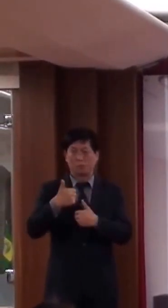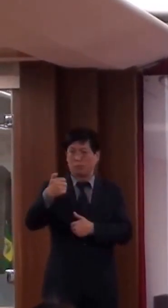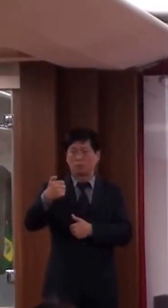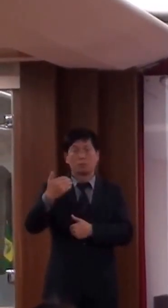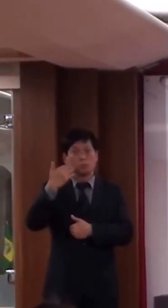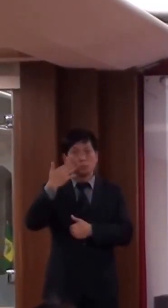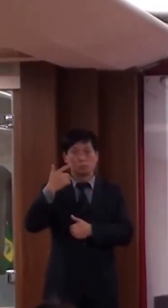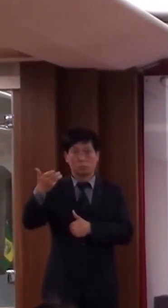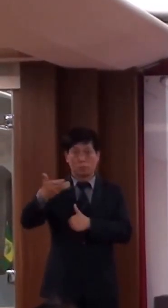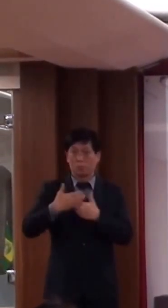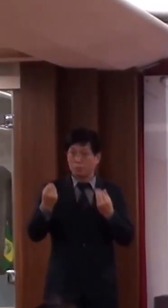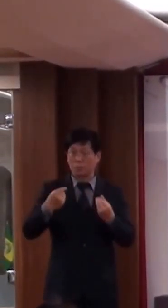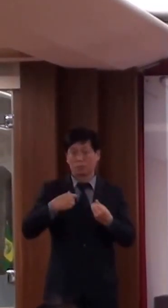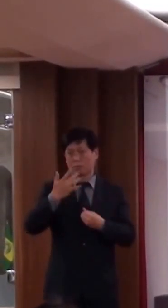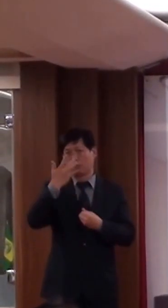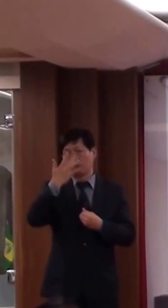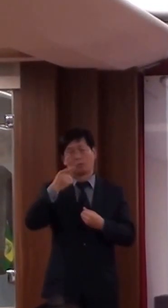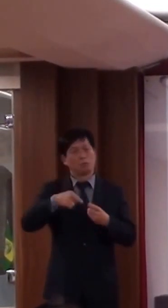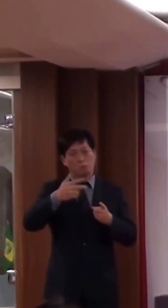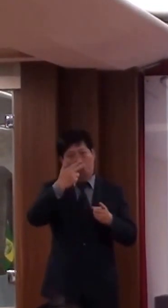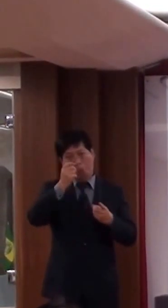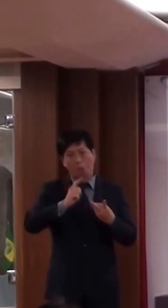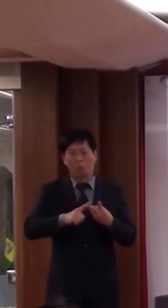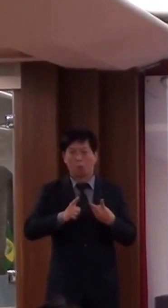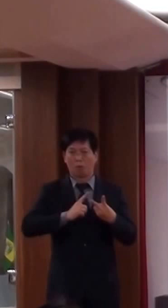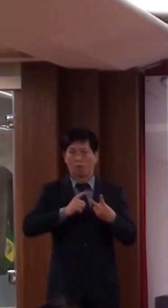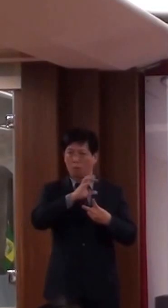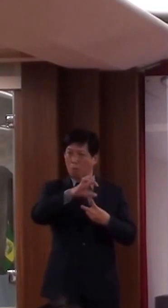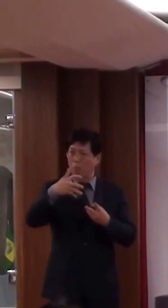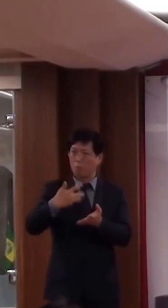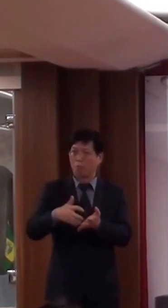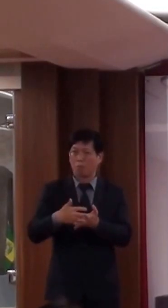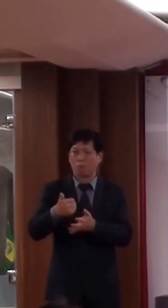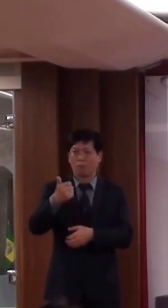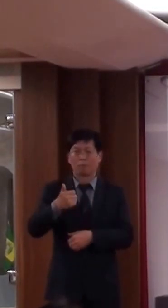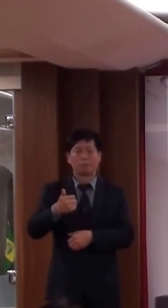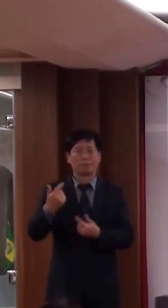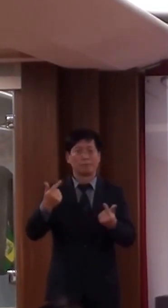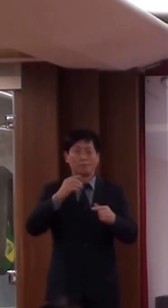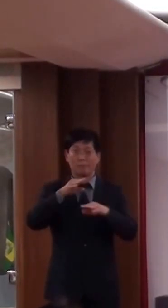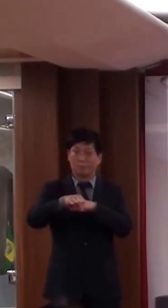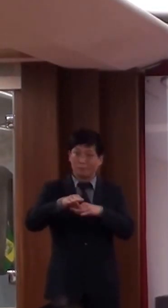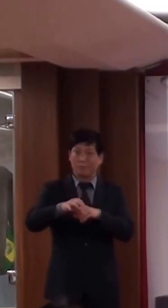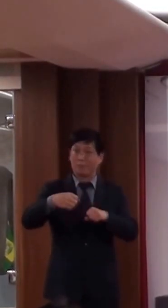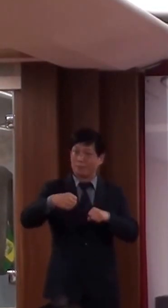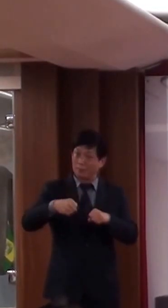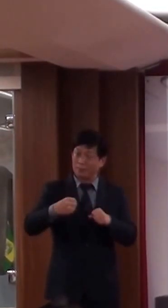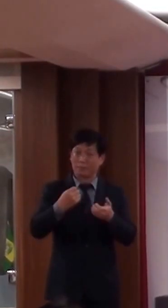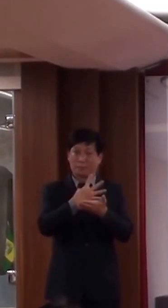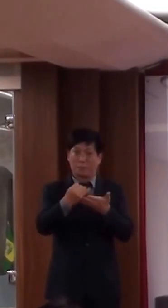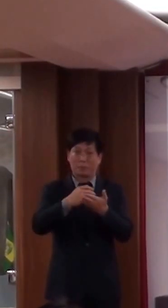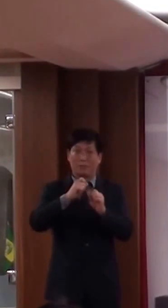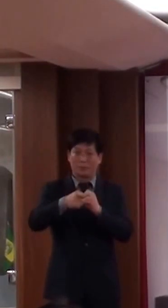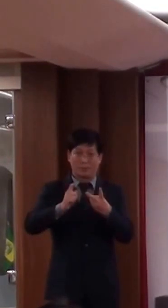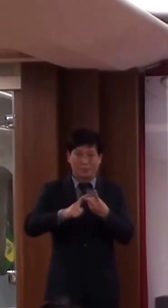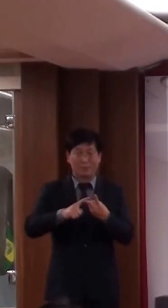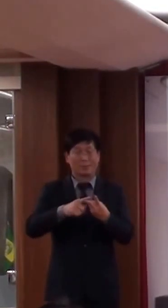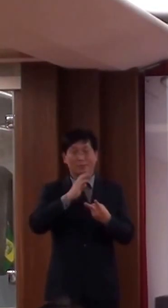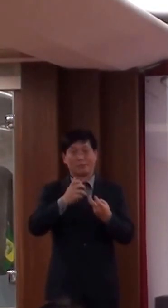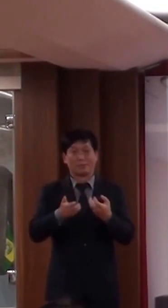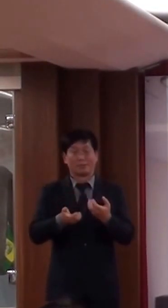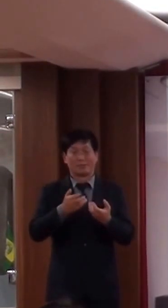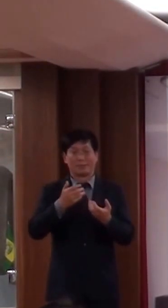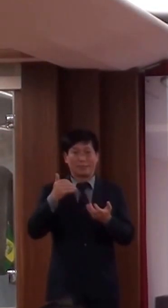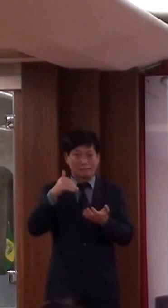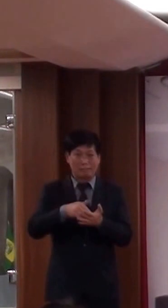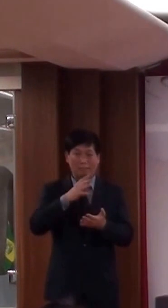言？我不知道缴税的便利性跟缴税的管道。那从汽车、机车的牌照税、燃料税到现在这个